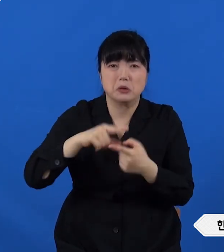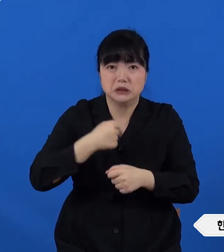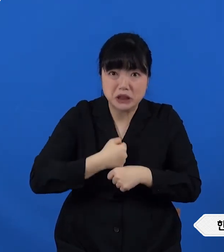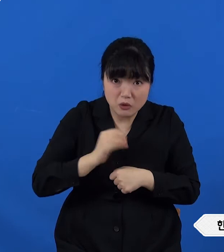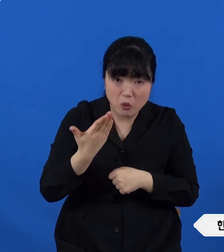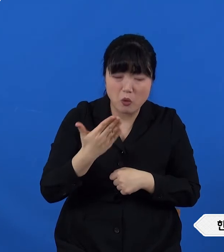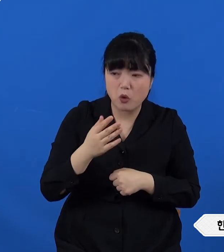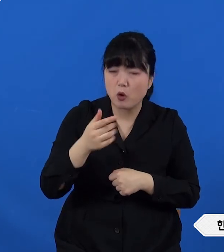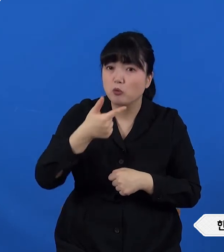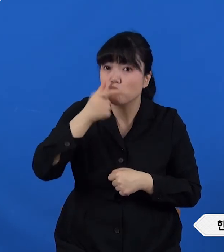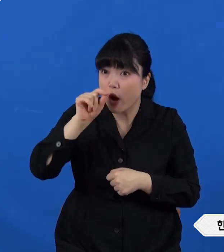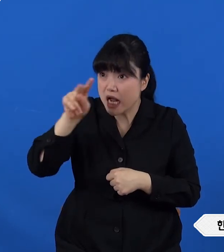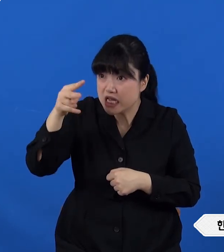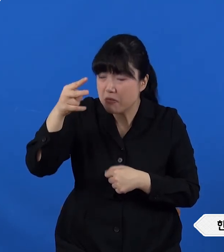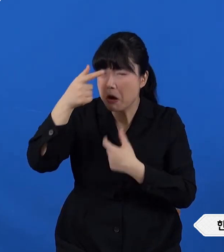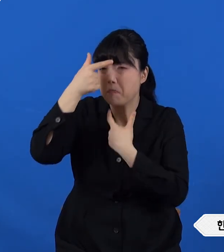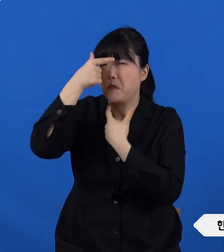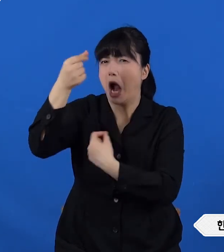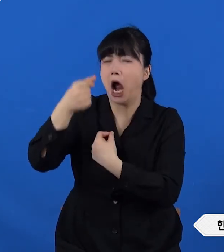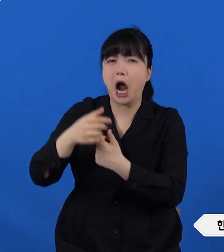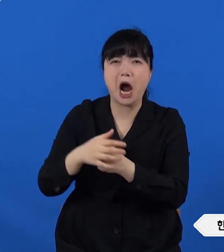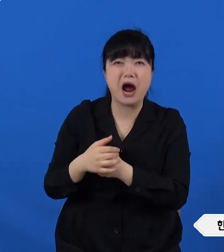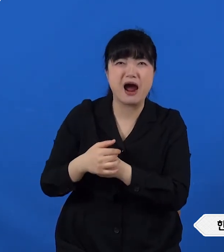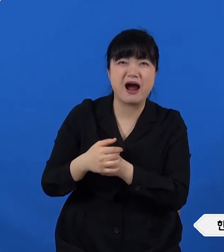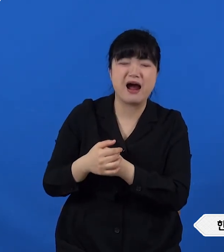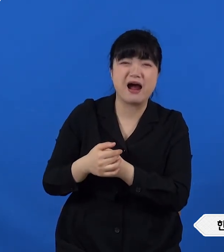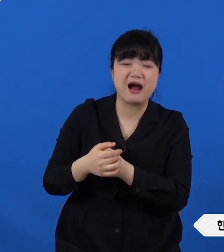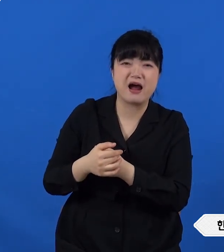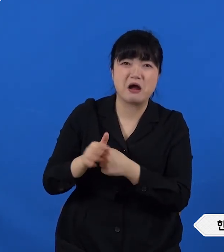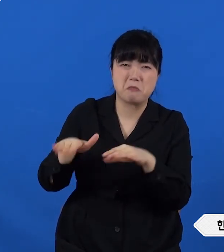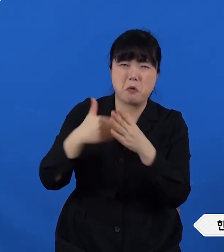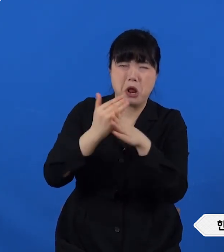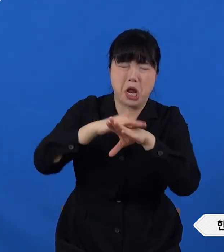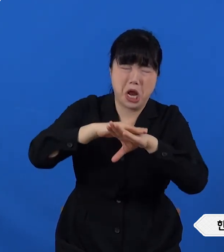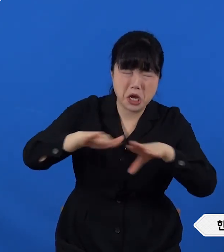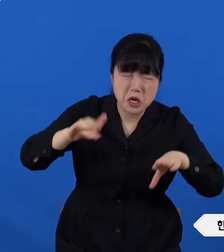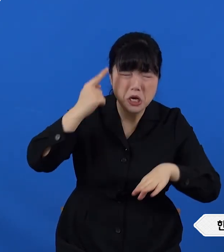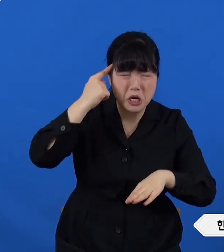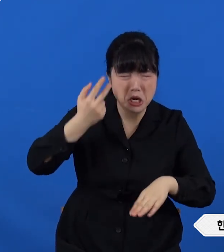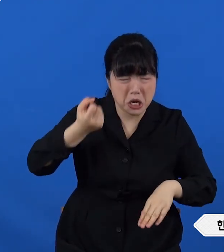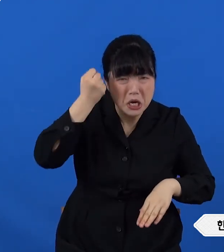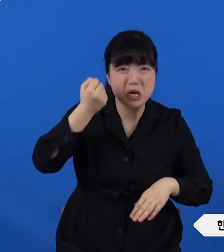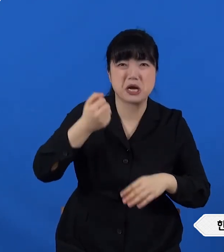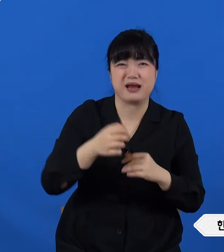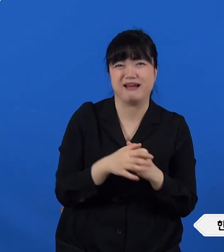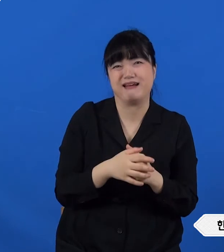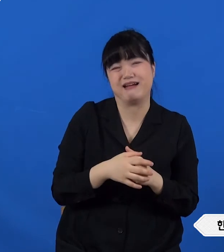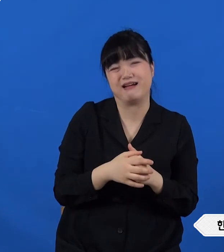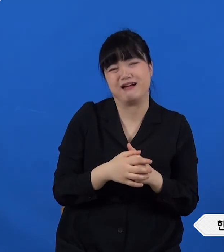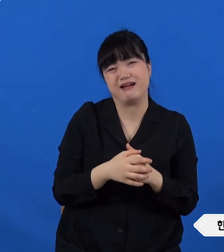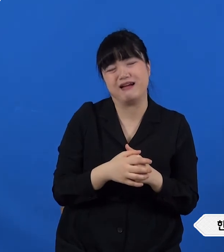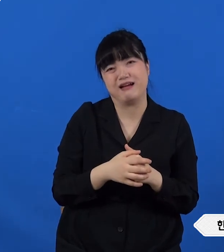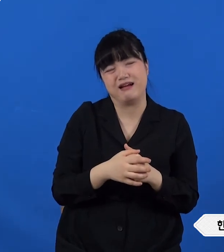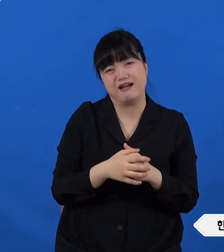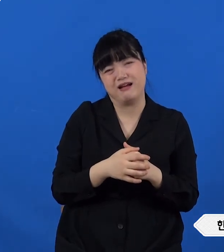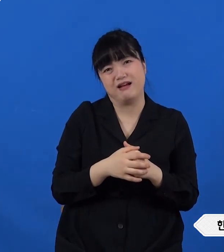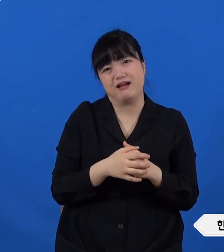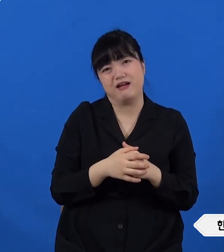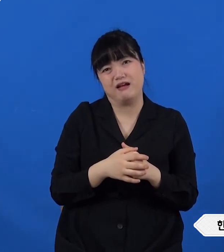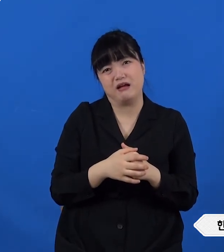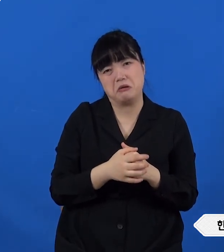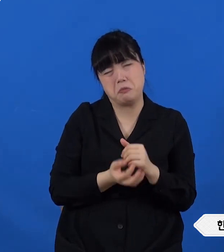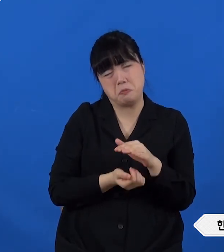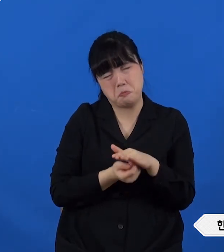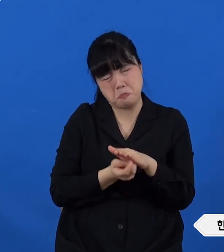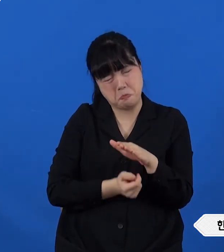부족한 200명도 채울 수 있게 되고, 그래서 모든 게 해결된다, 그렇게 계산을 한 것이죠. 꼼수